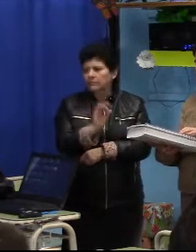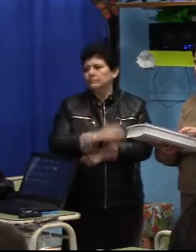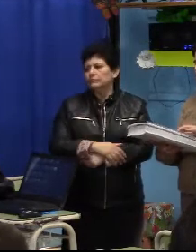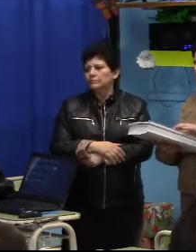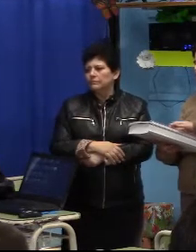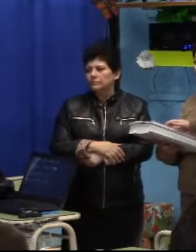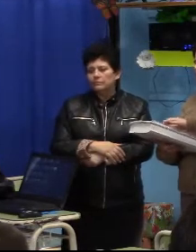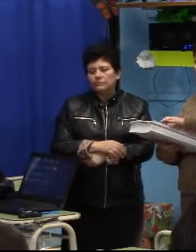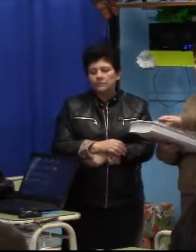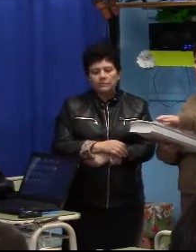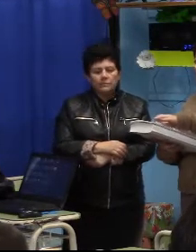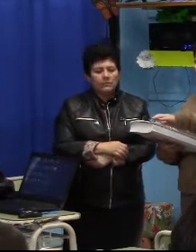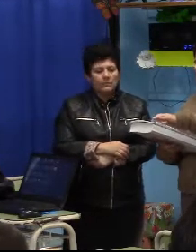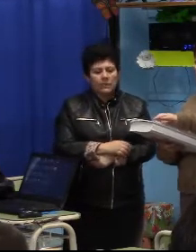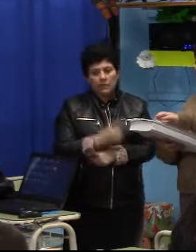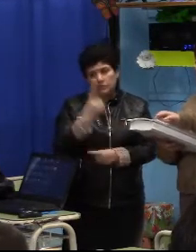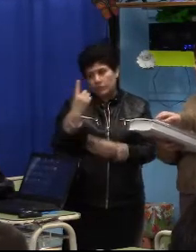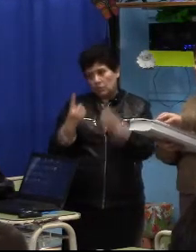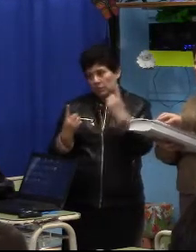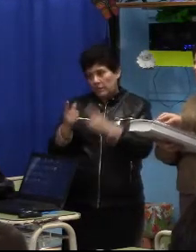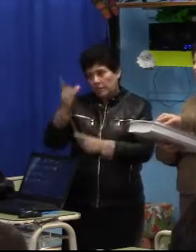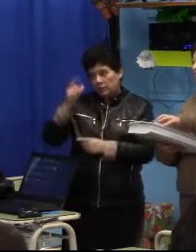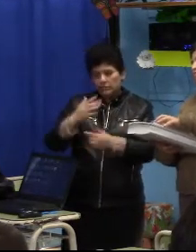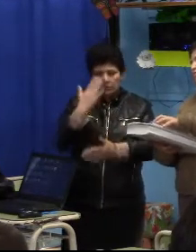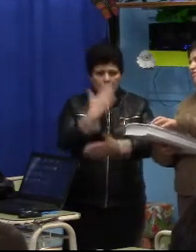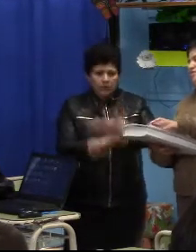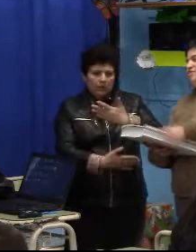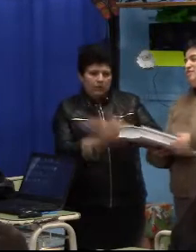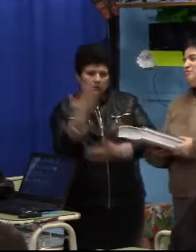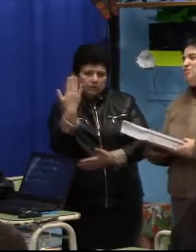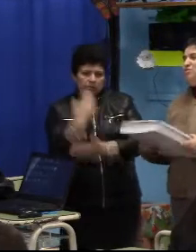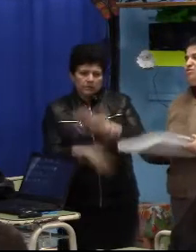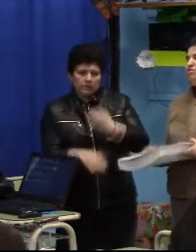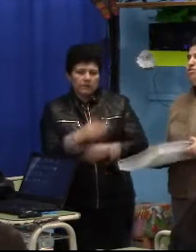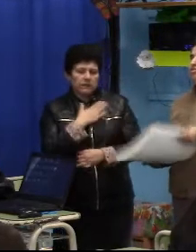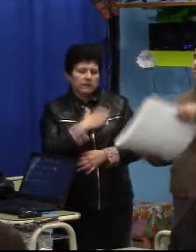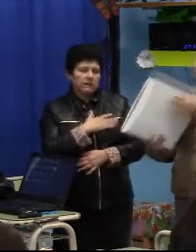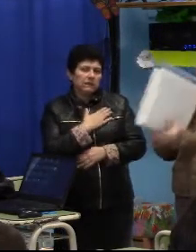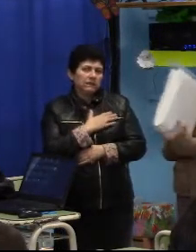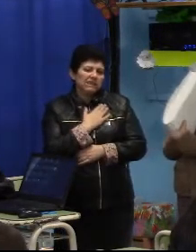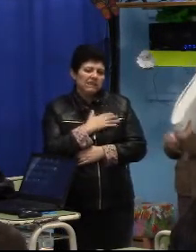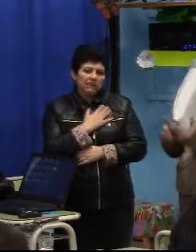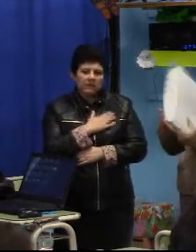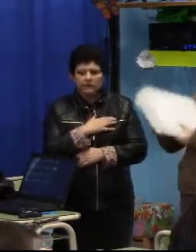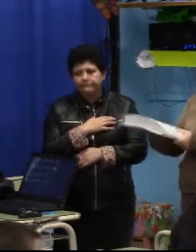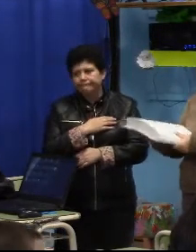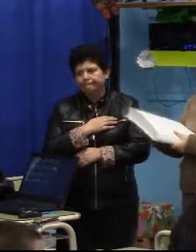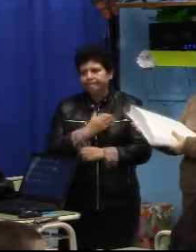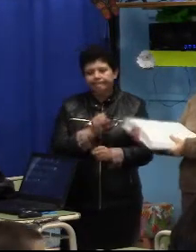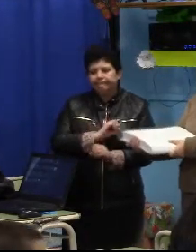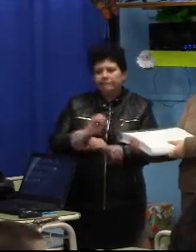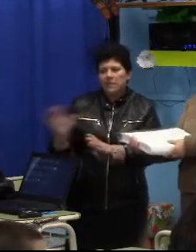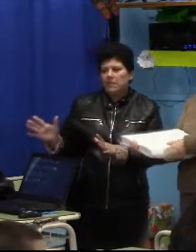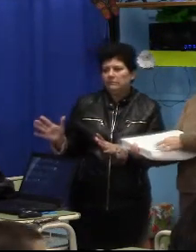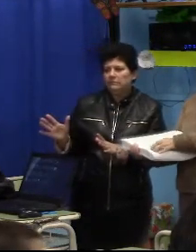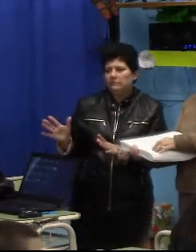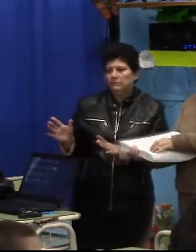ni hacia el mundo, porque a veces nosotros los discapacitados tenemos resentimiento con todo. Con